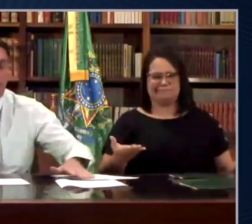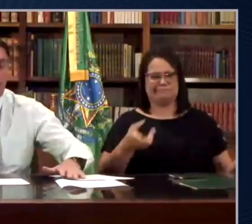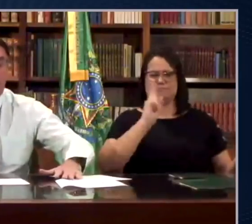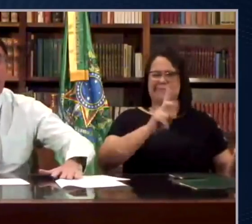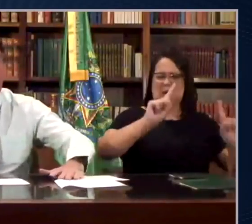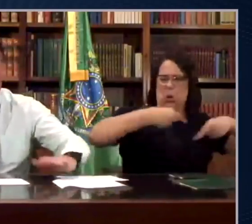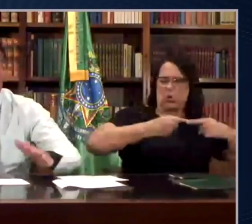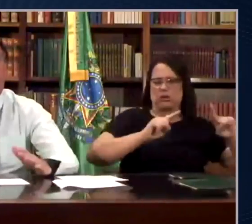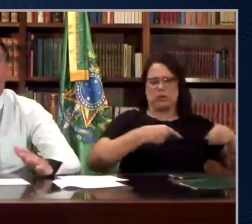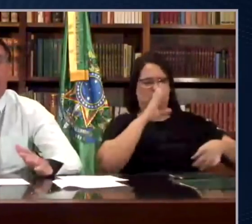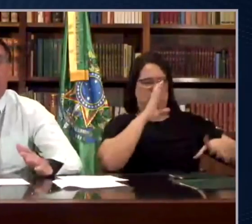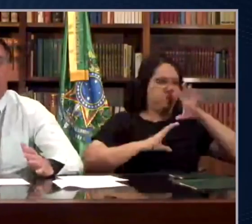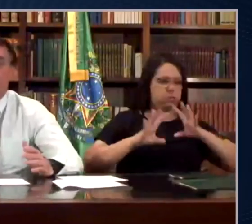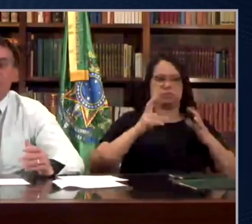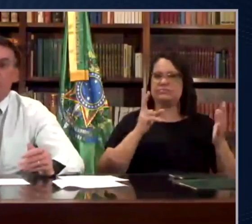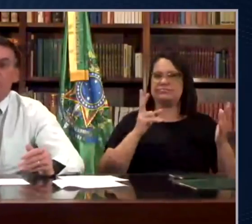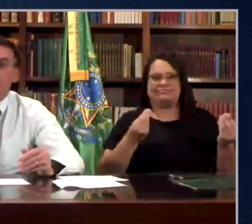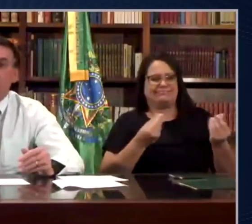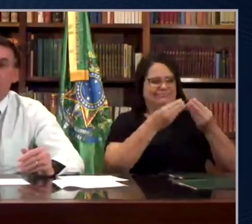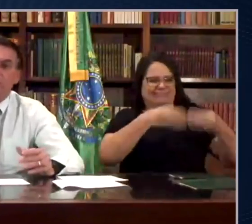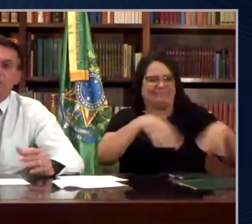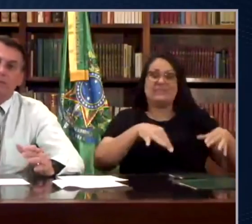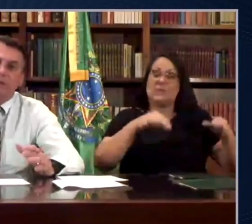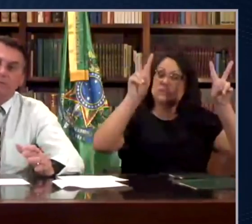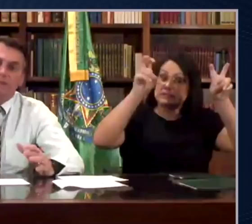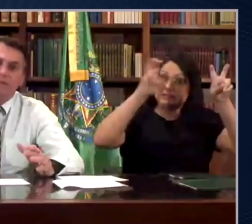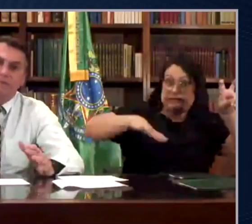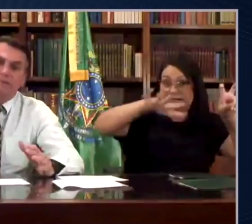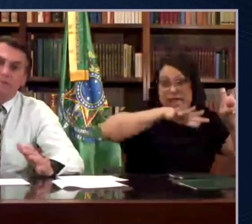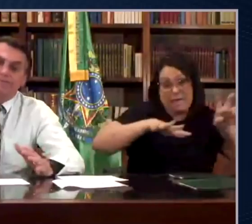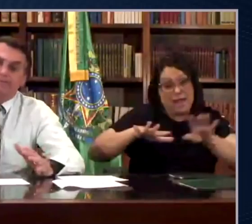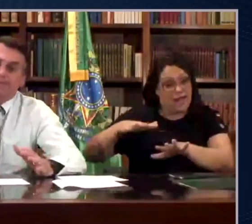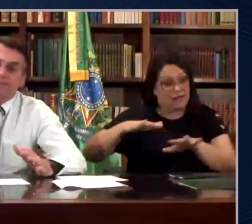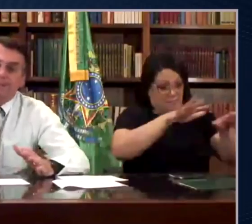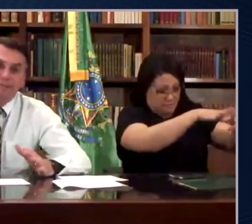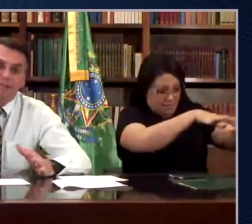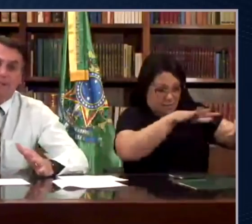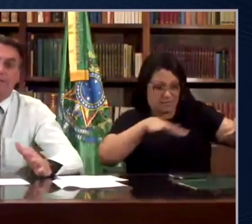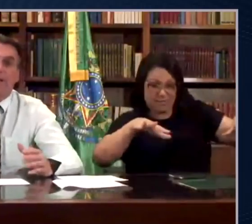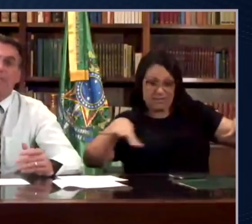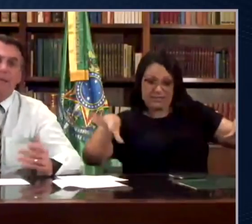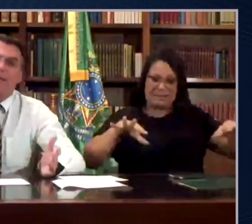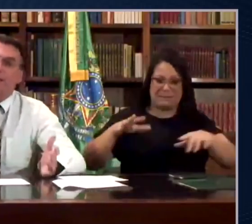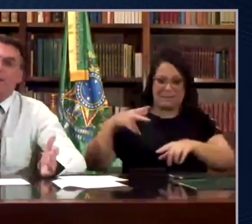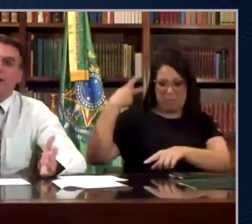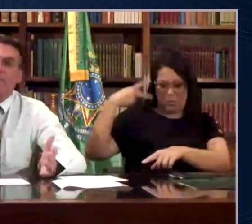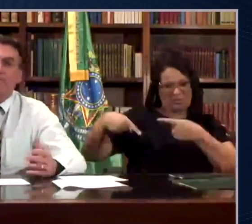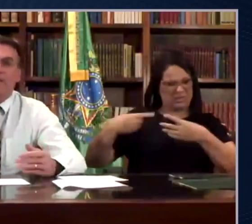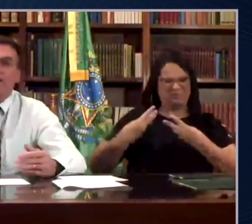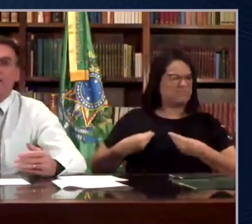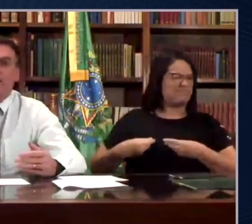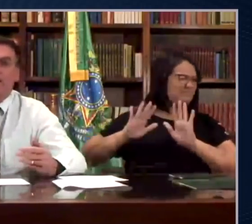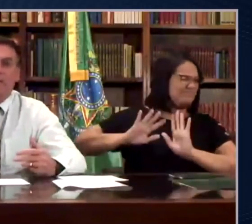faz trabalho o tempo todo, desgaste. Então, a questão política, eu tenho que me abstrair dela para poder